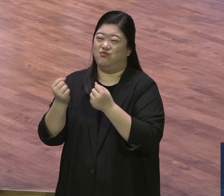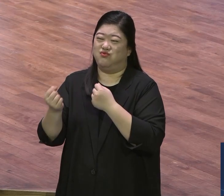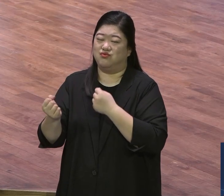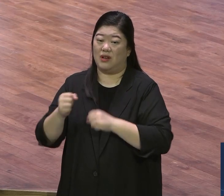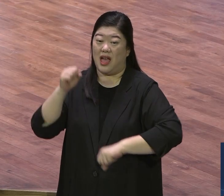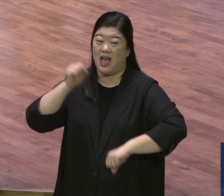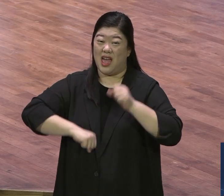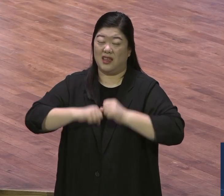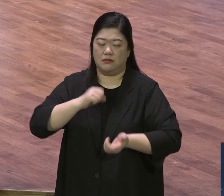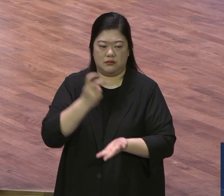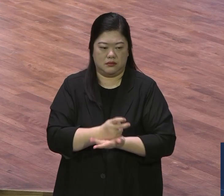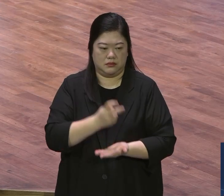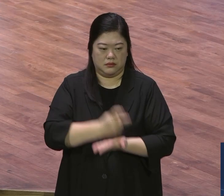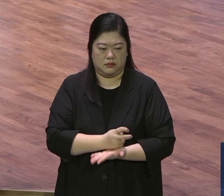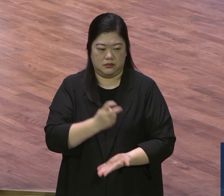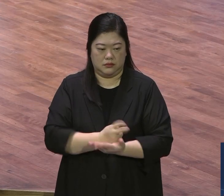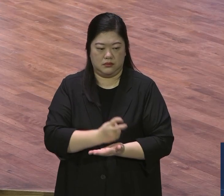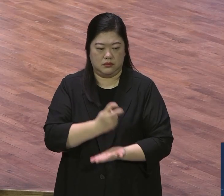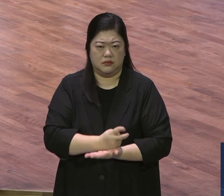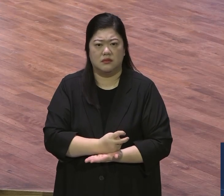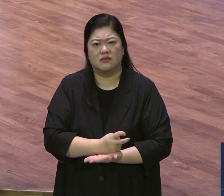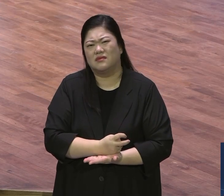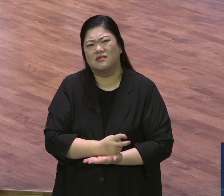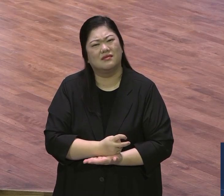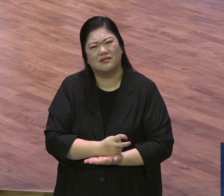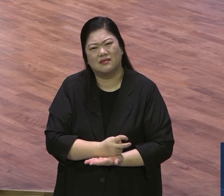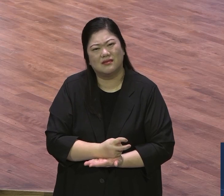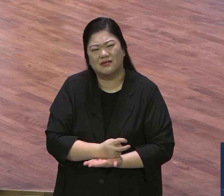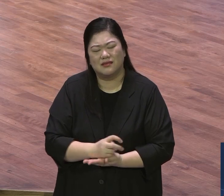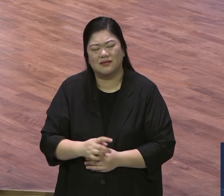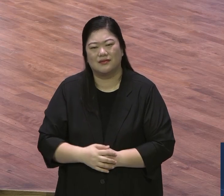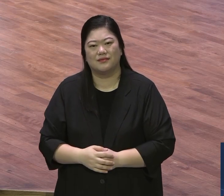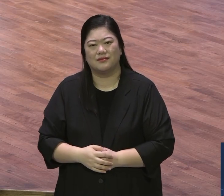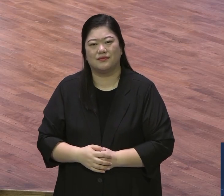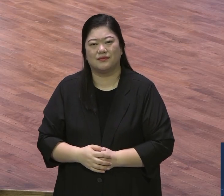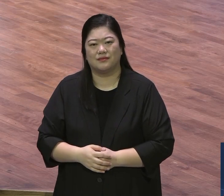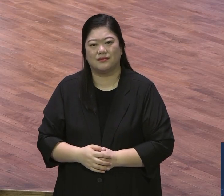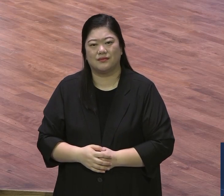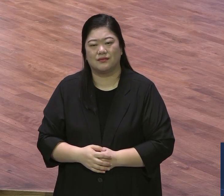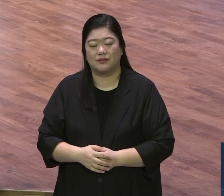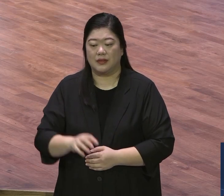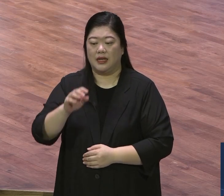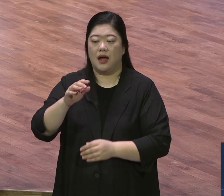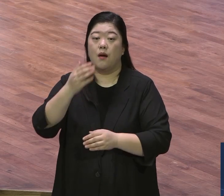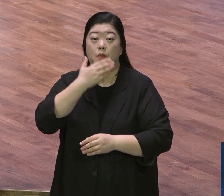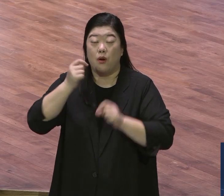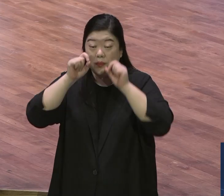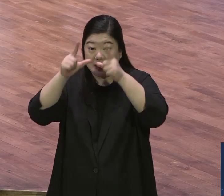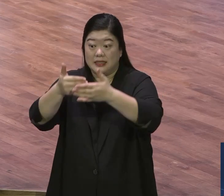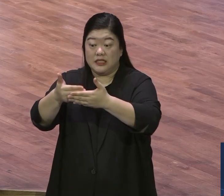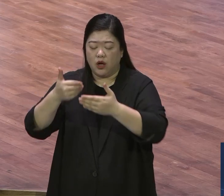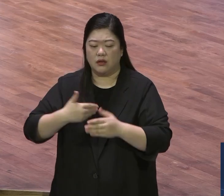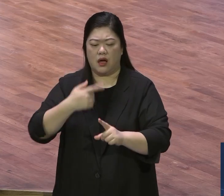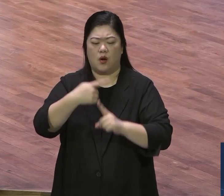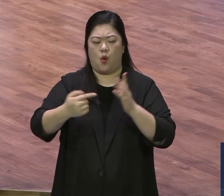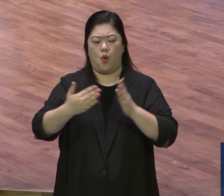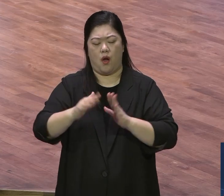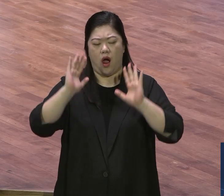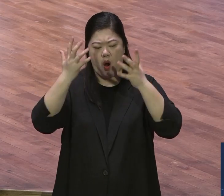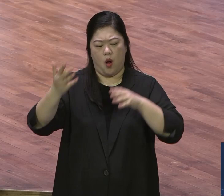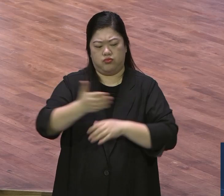여운교회 나오기 전에 교회 다녔어. 모테로부터 다녔어. 오래 다녔어. 율법이야. 완전